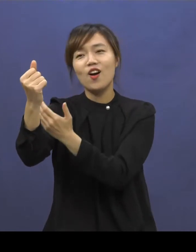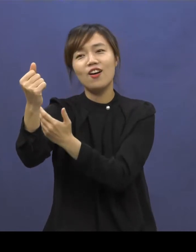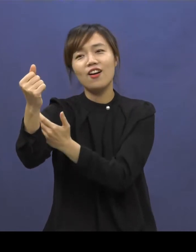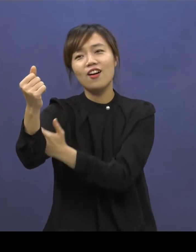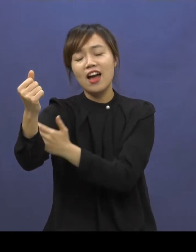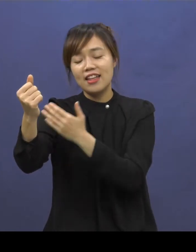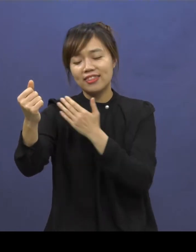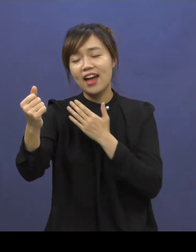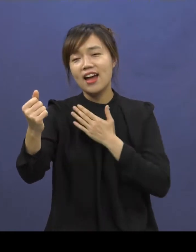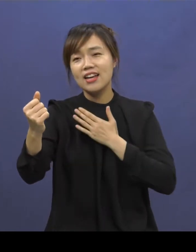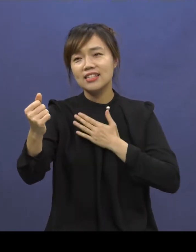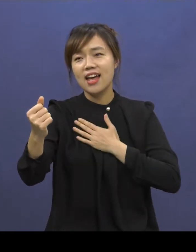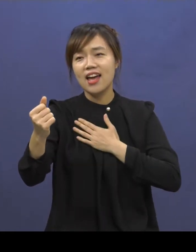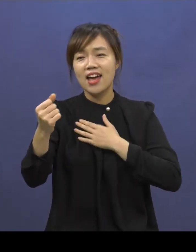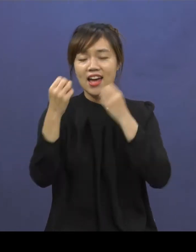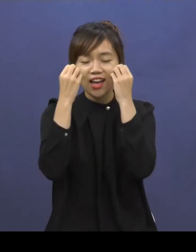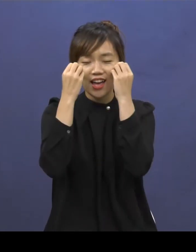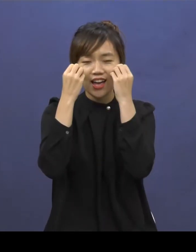능력 날